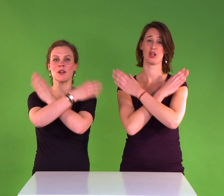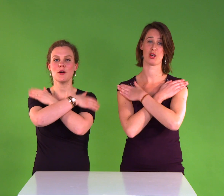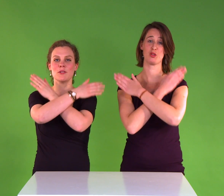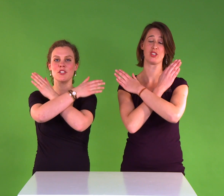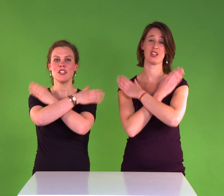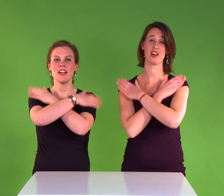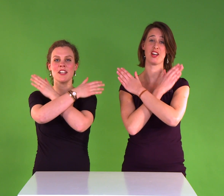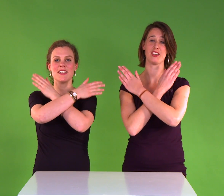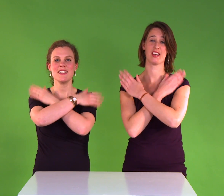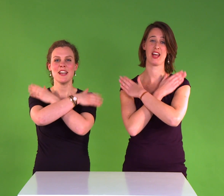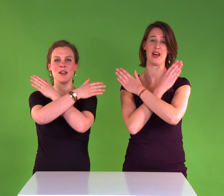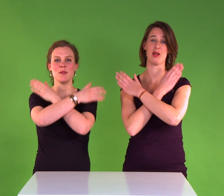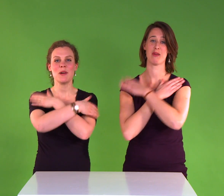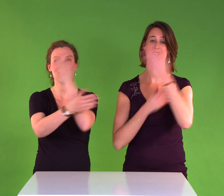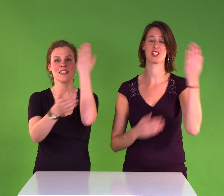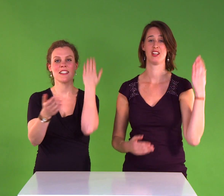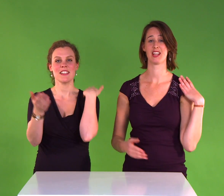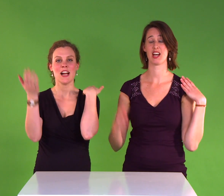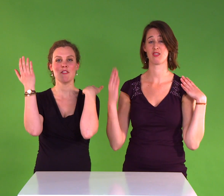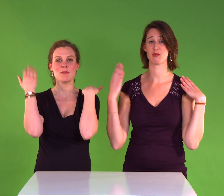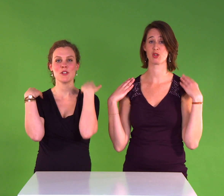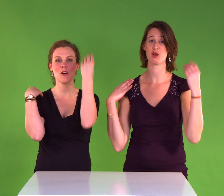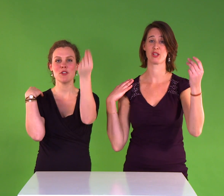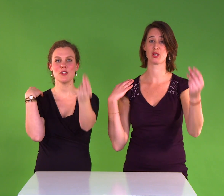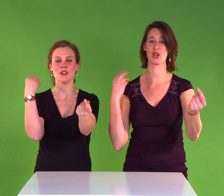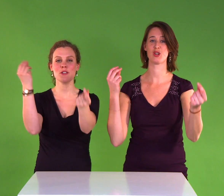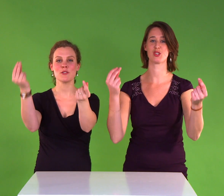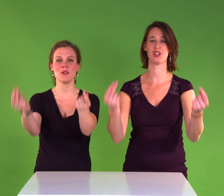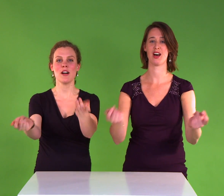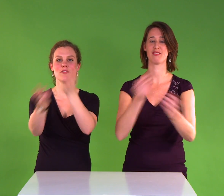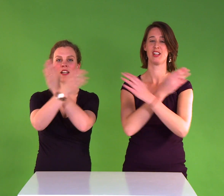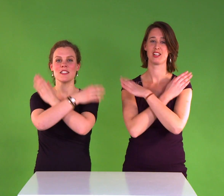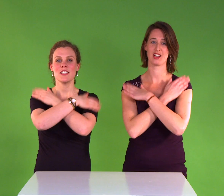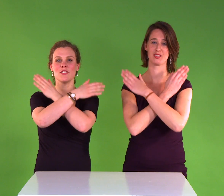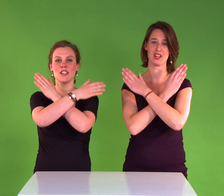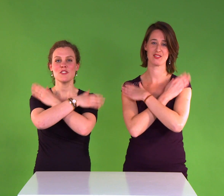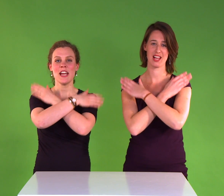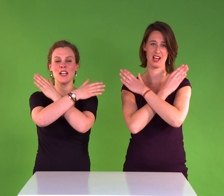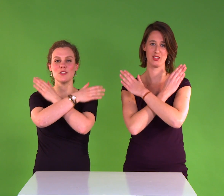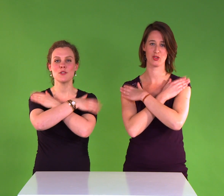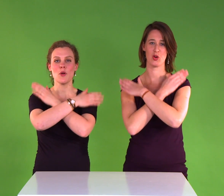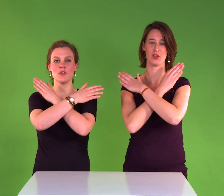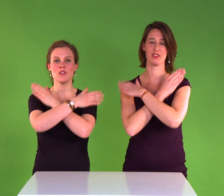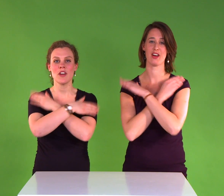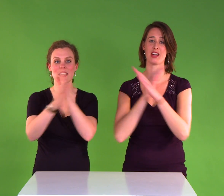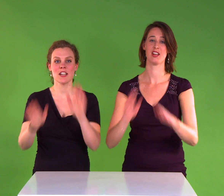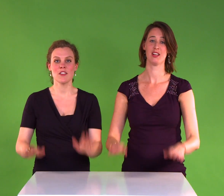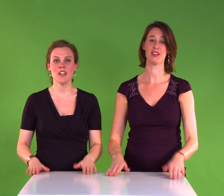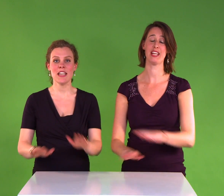groter dan een elbaard. Daar kwam zoveel reuzel af, dat was wel een tombaard. Wie